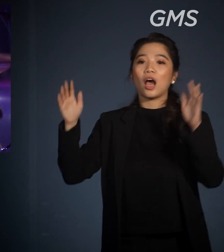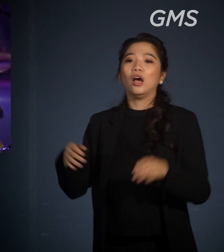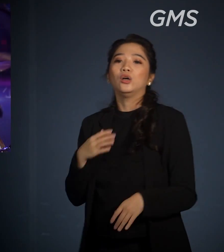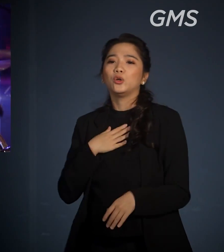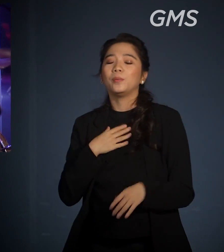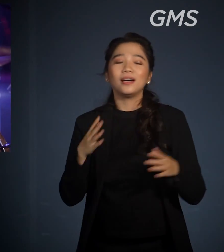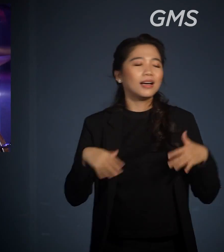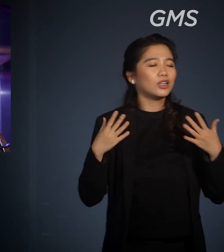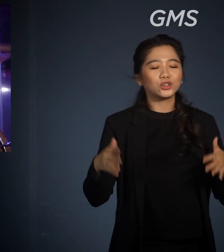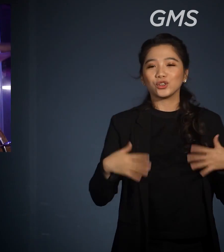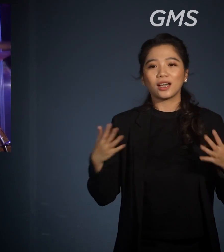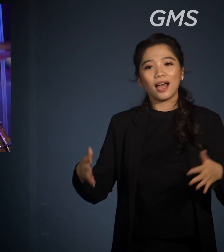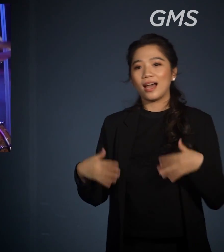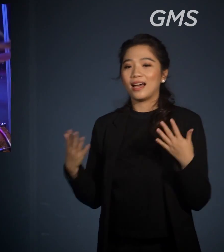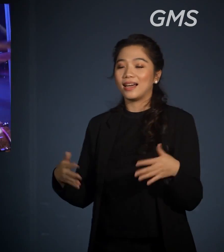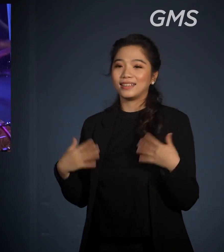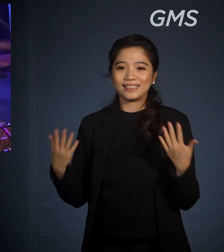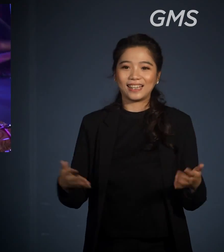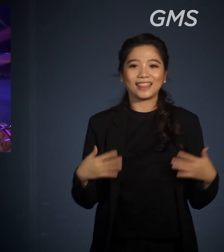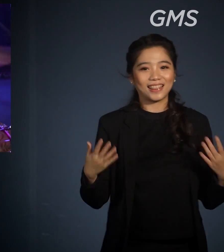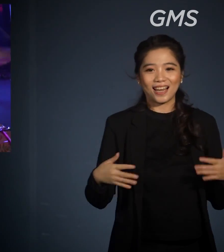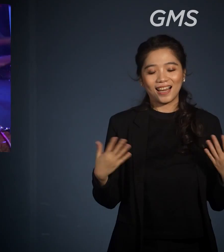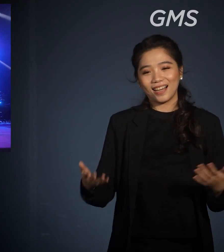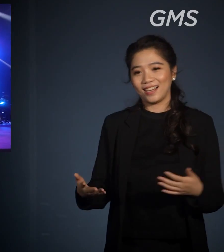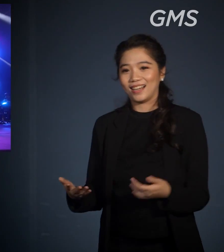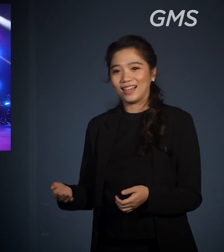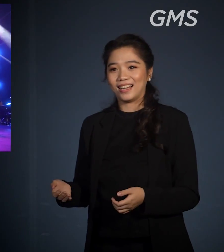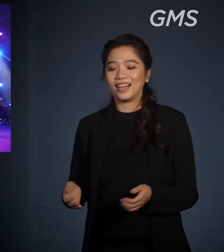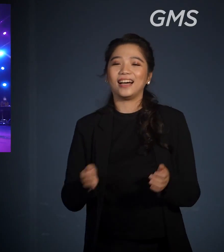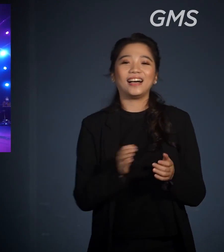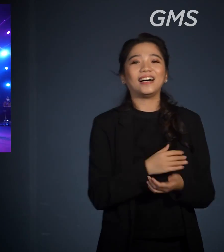Haleluya, ku bersuka cita.